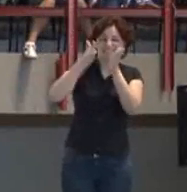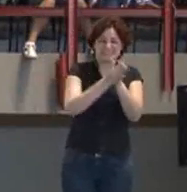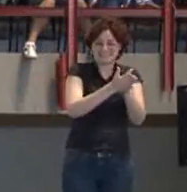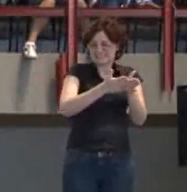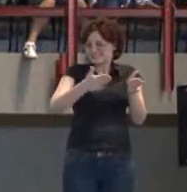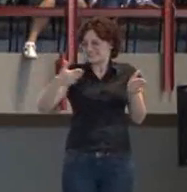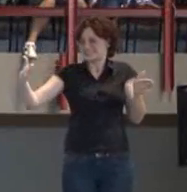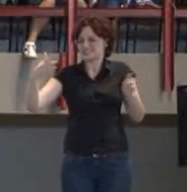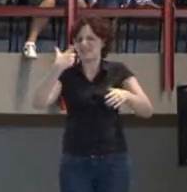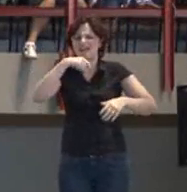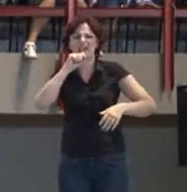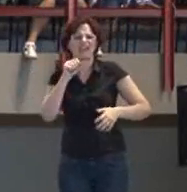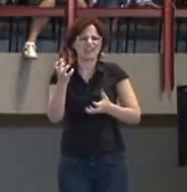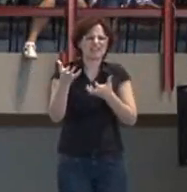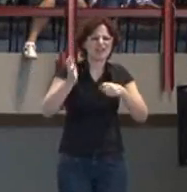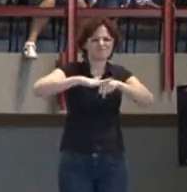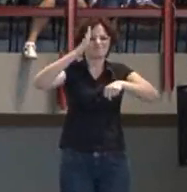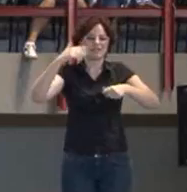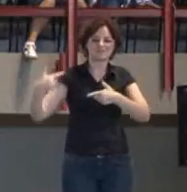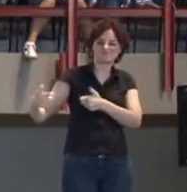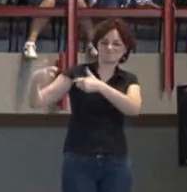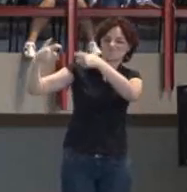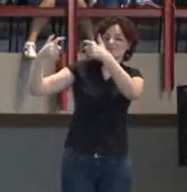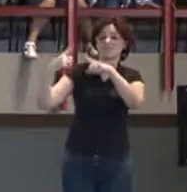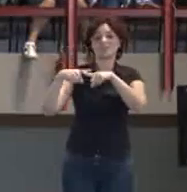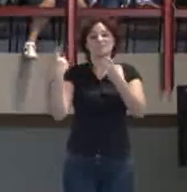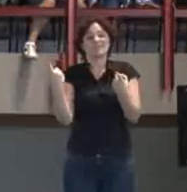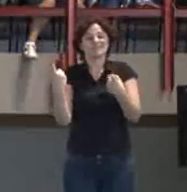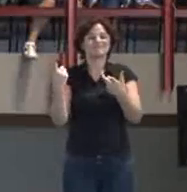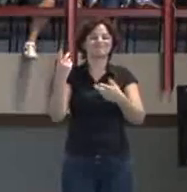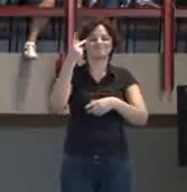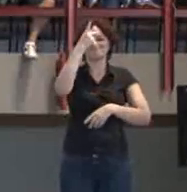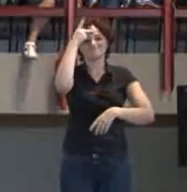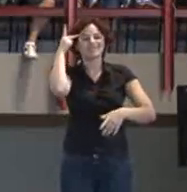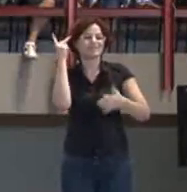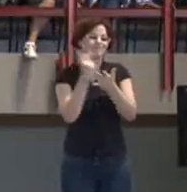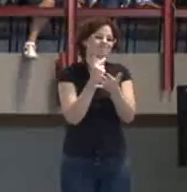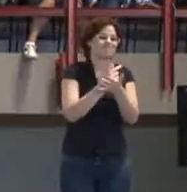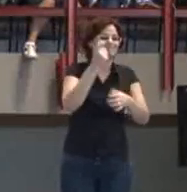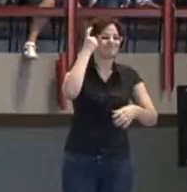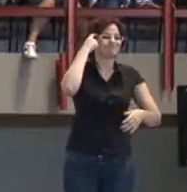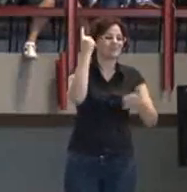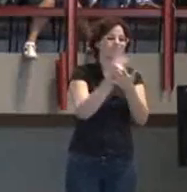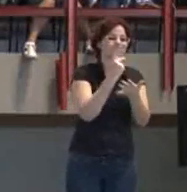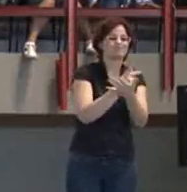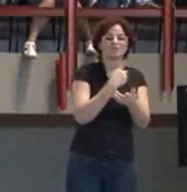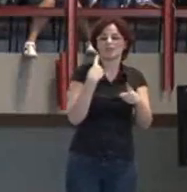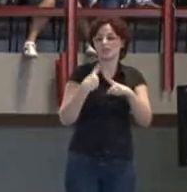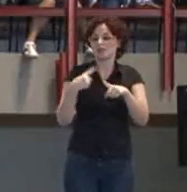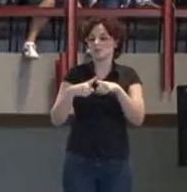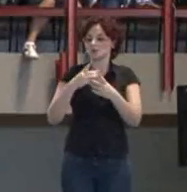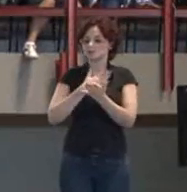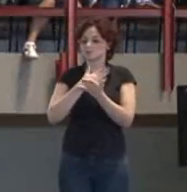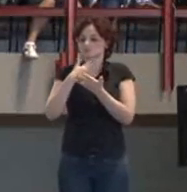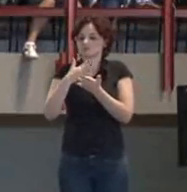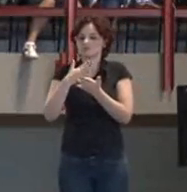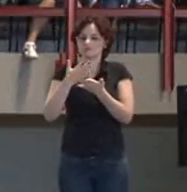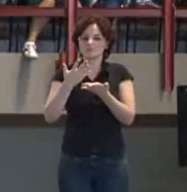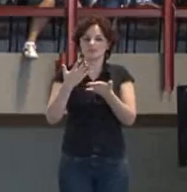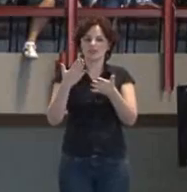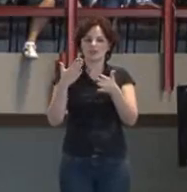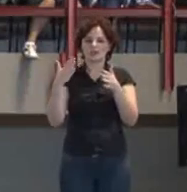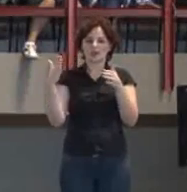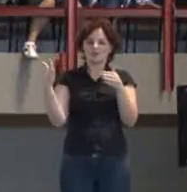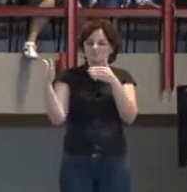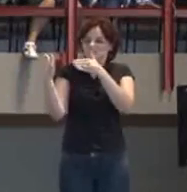depois disso infelizmente as pessoas estavam erradas inicia-se a partir do final da segunda